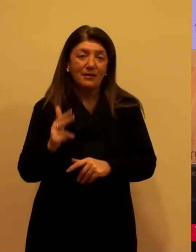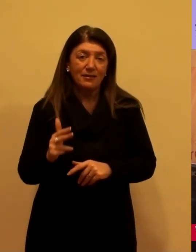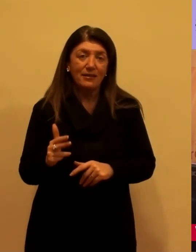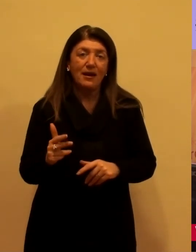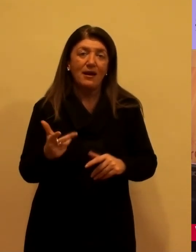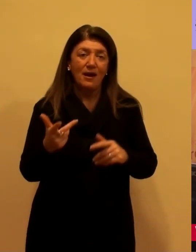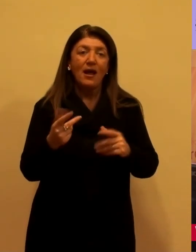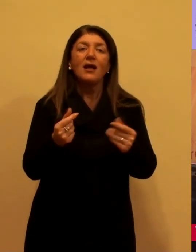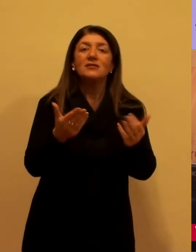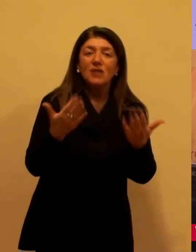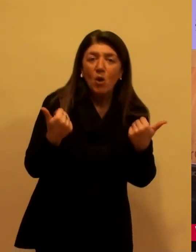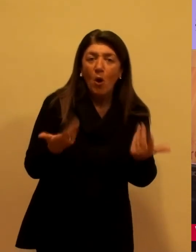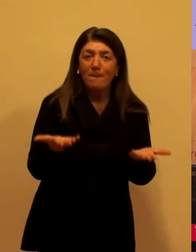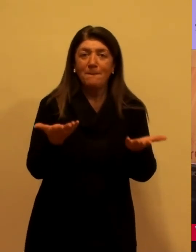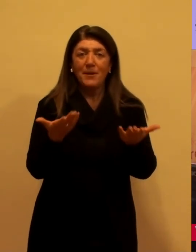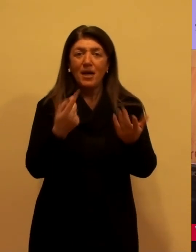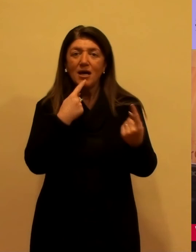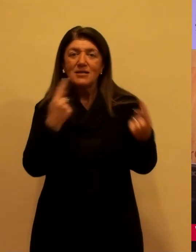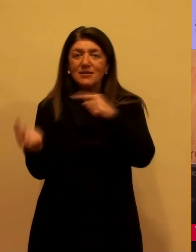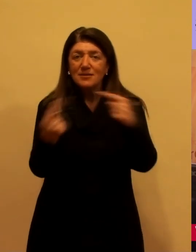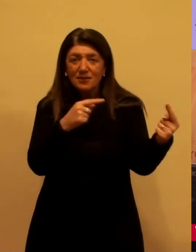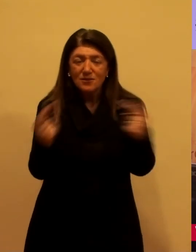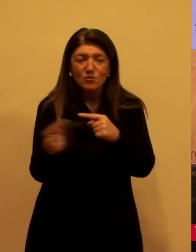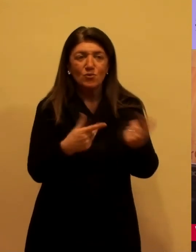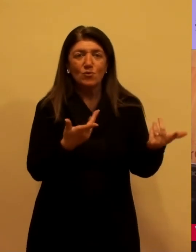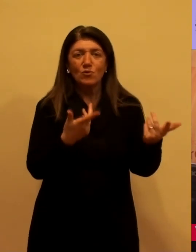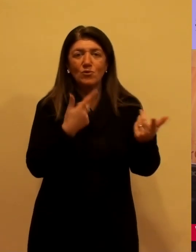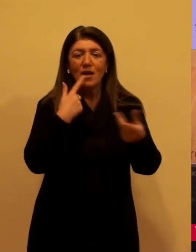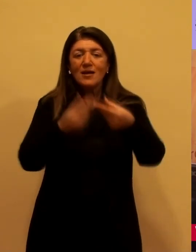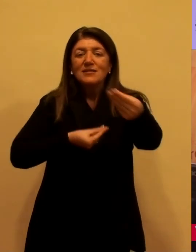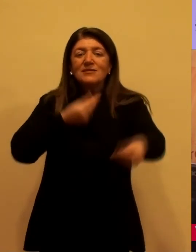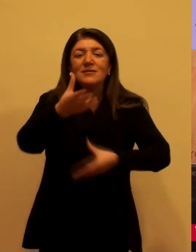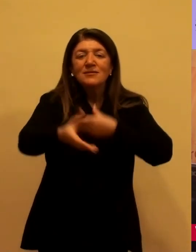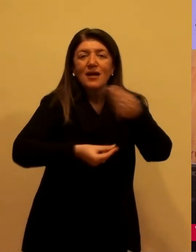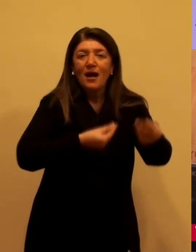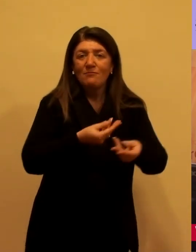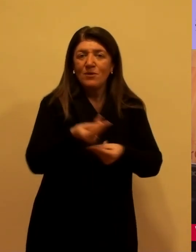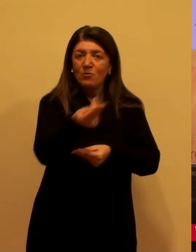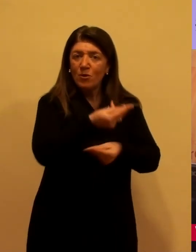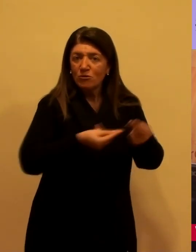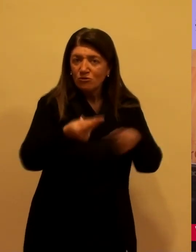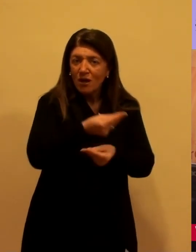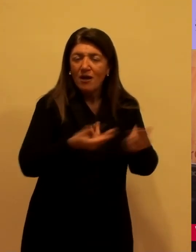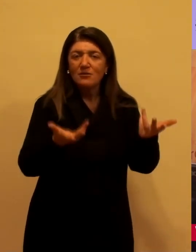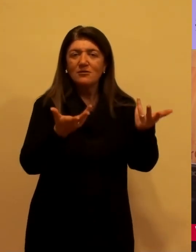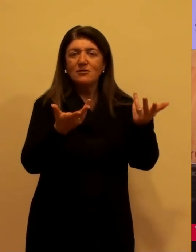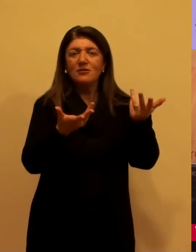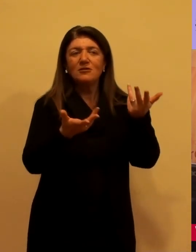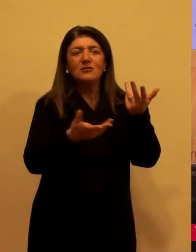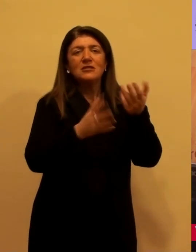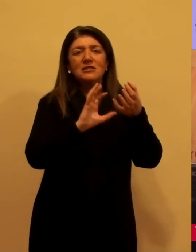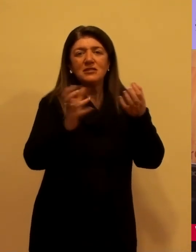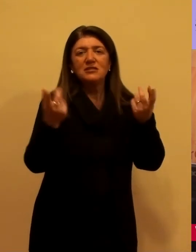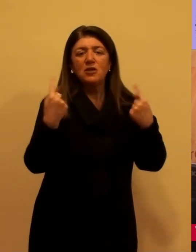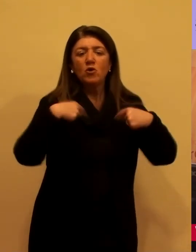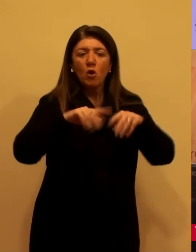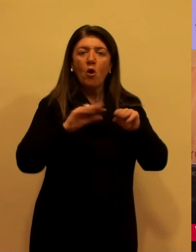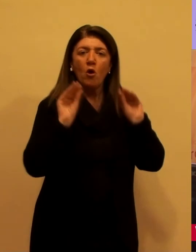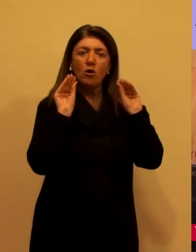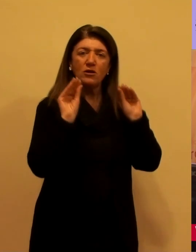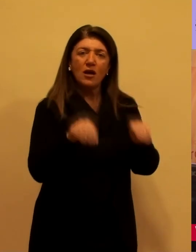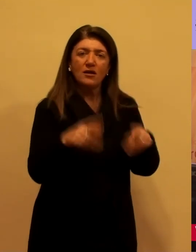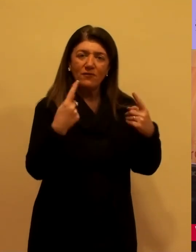si compra, si discute, si scambiano progetti, eccetera. E con noi siamo arrivati in quella sede lì a